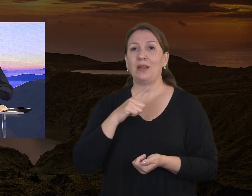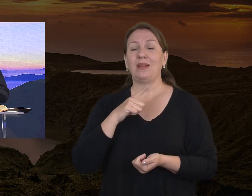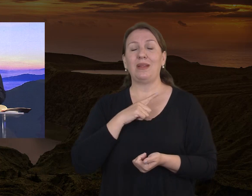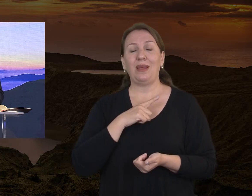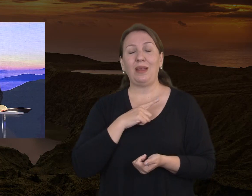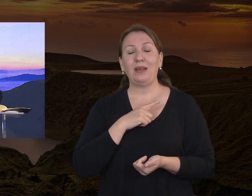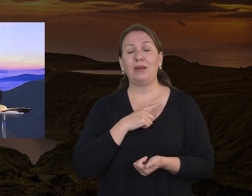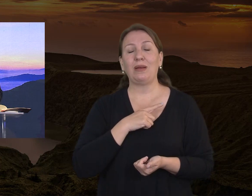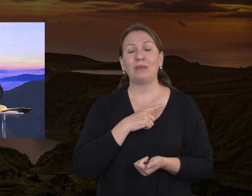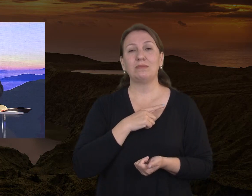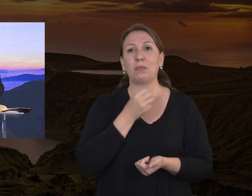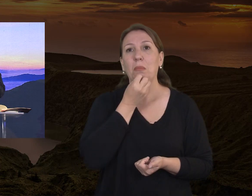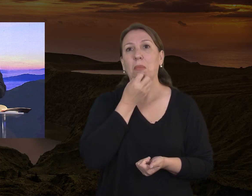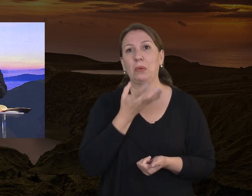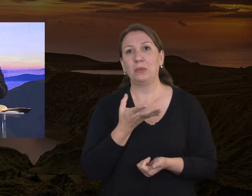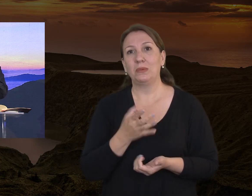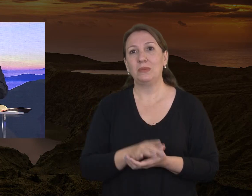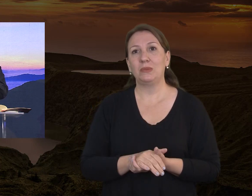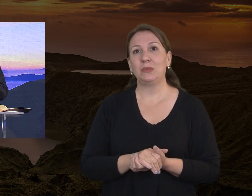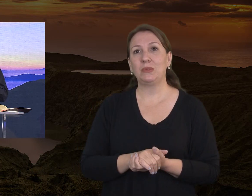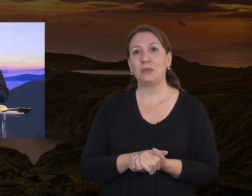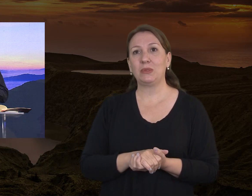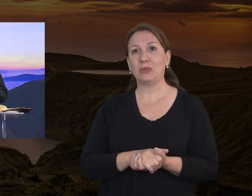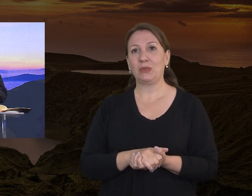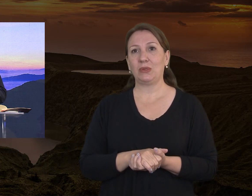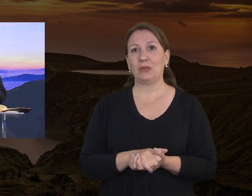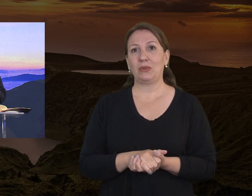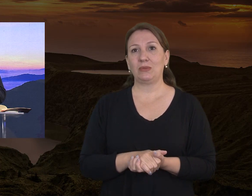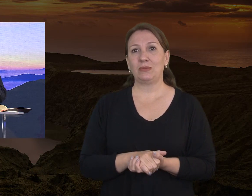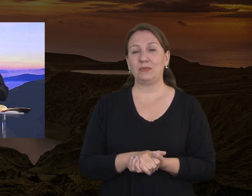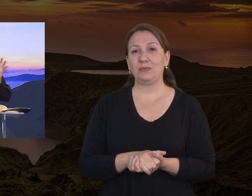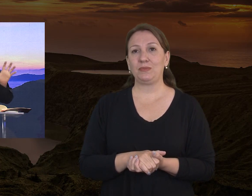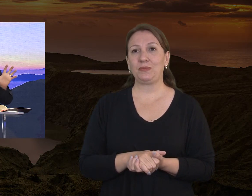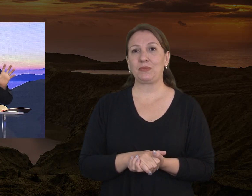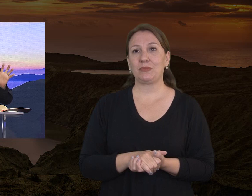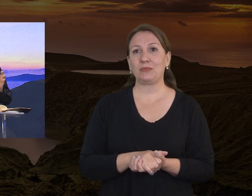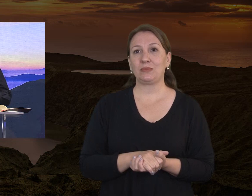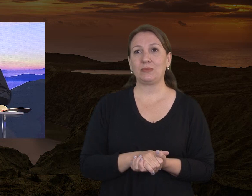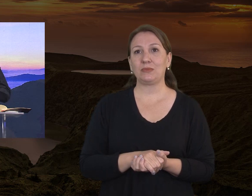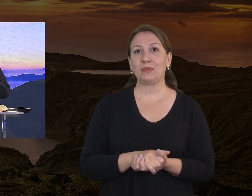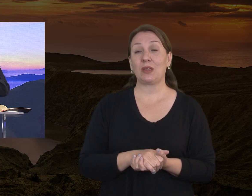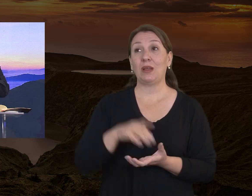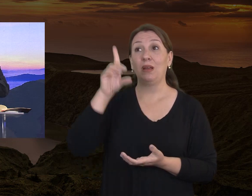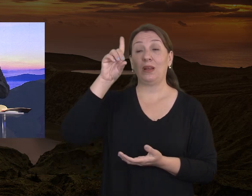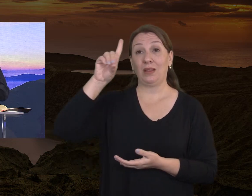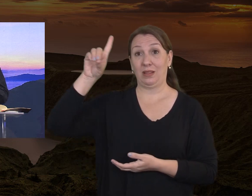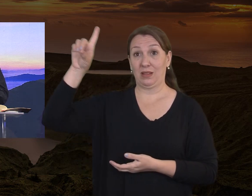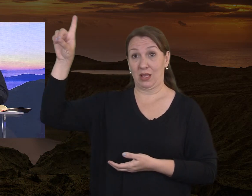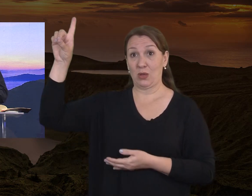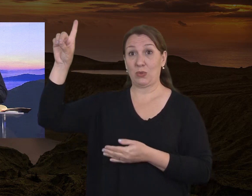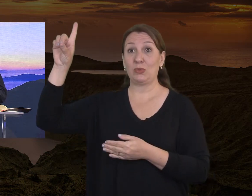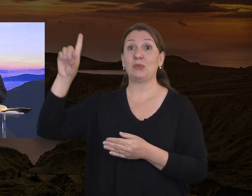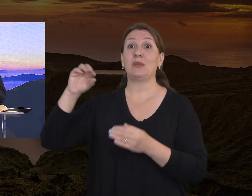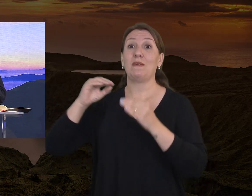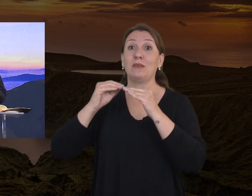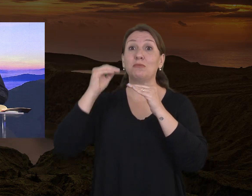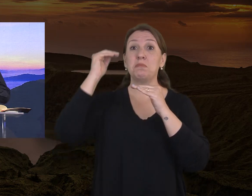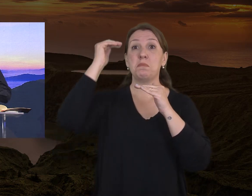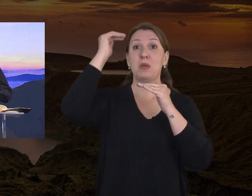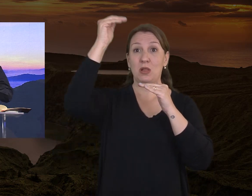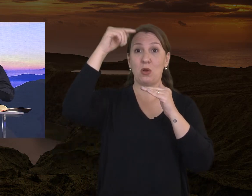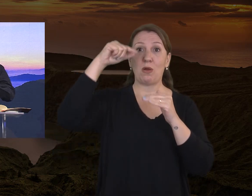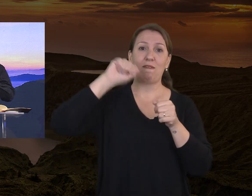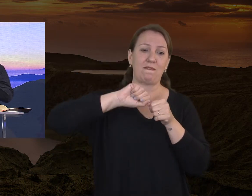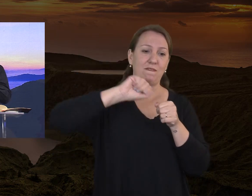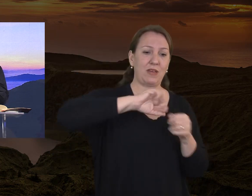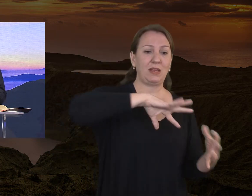este universo formado por Deus e a sua criação, né? Não tem outra coisa, é Deus e a sua criação.